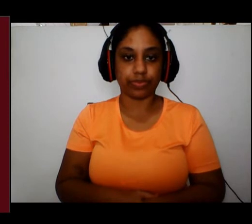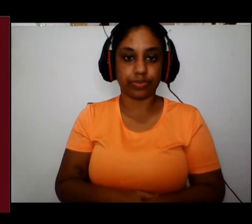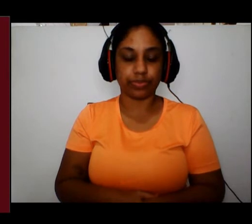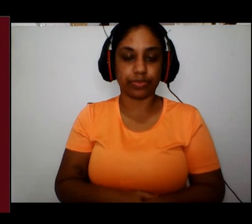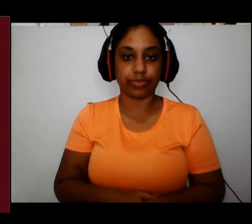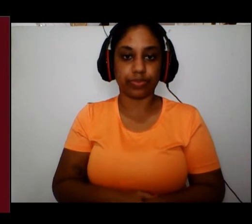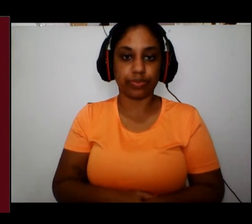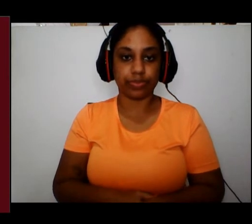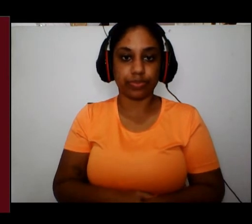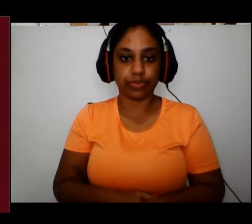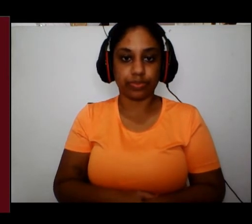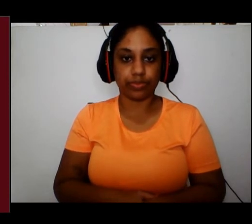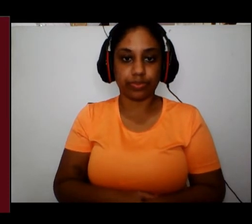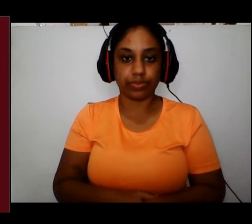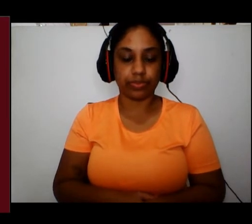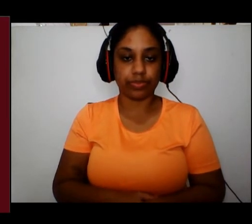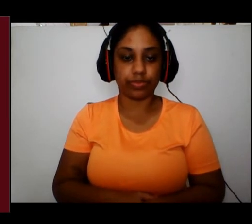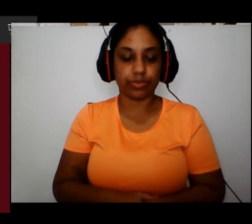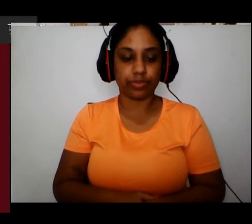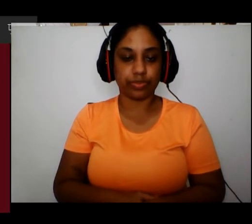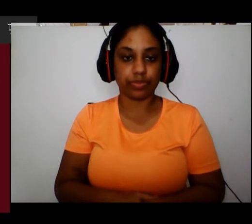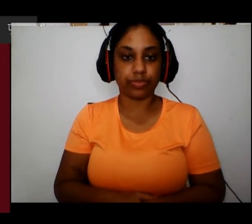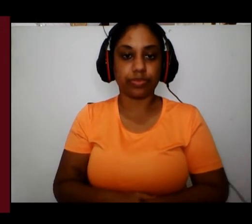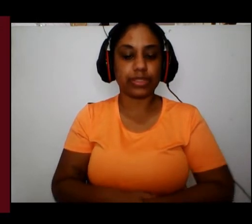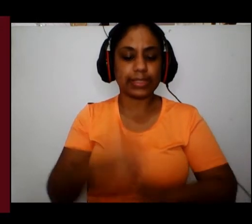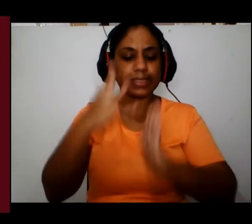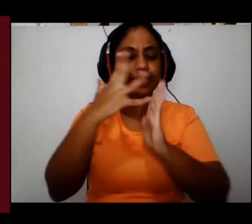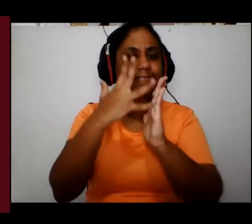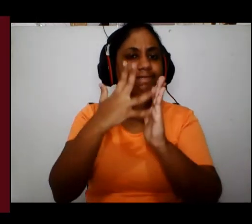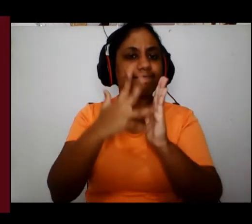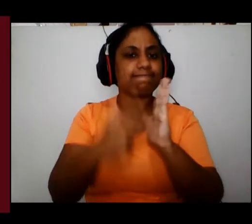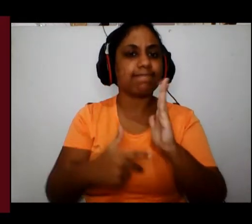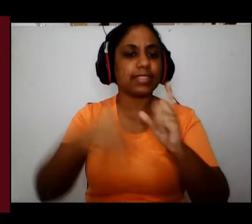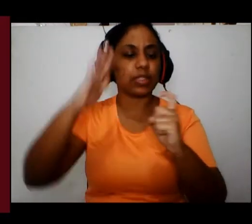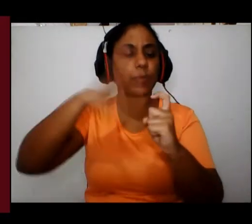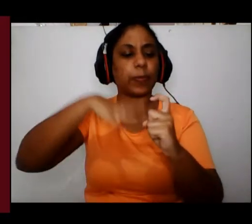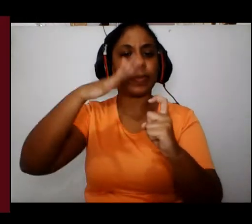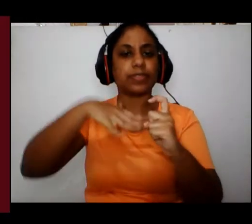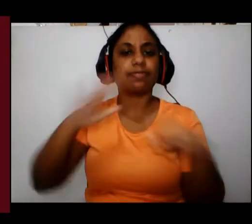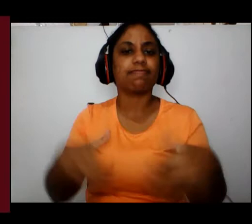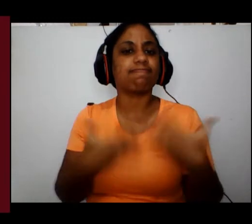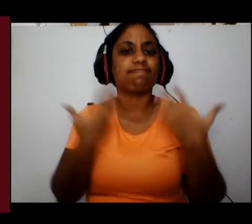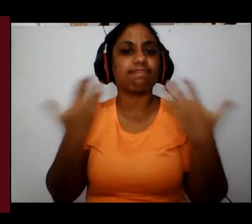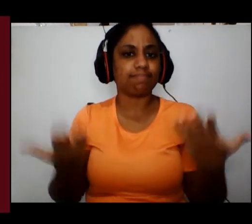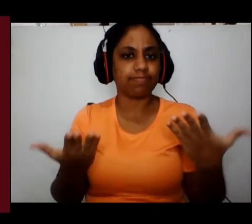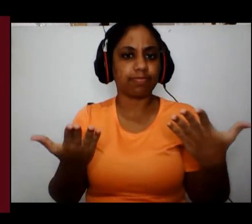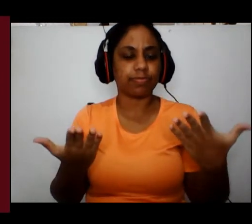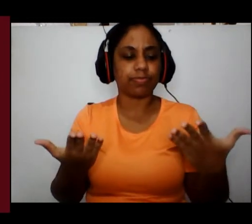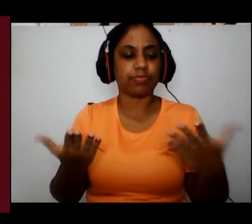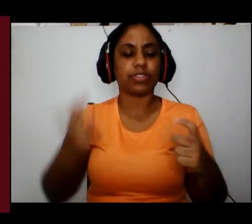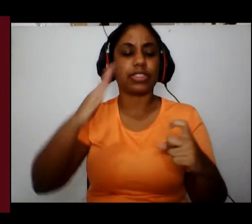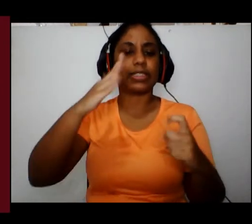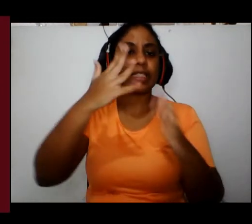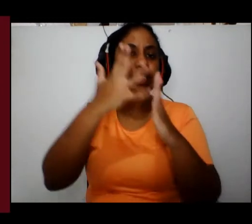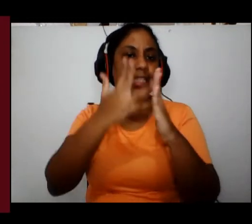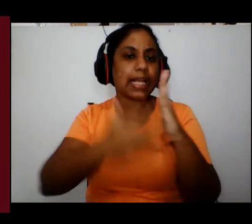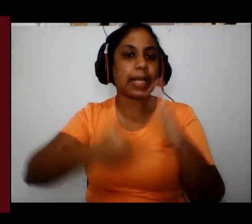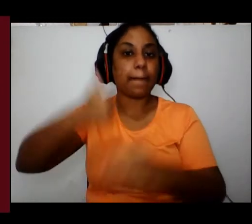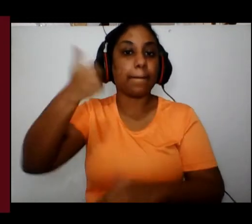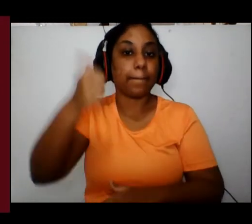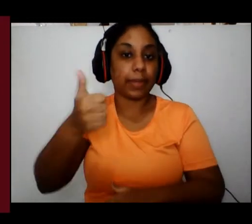ainda para explicar às pessoas. Quais são as características do mito? Vamos lá. A